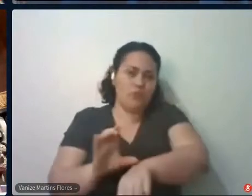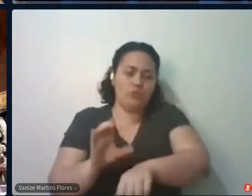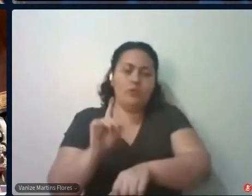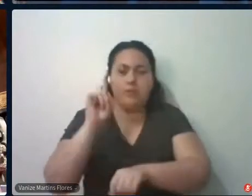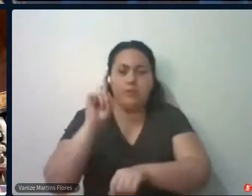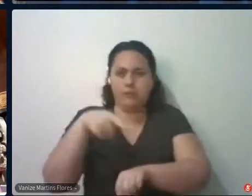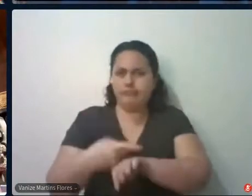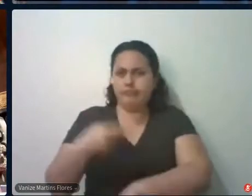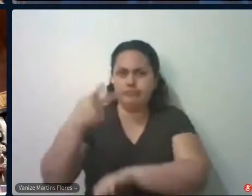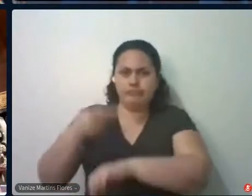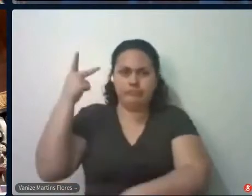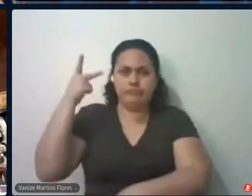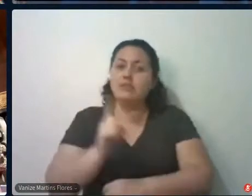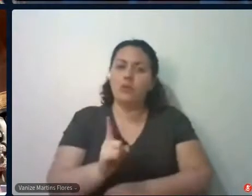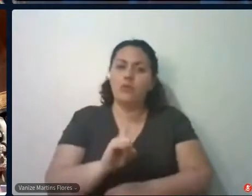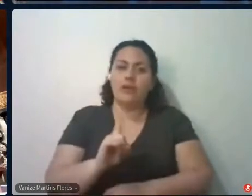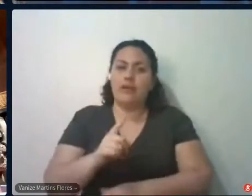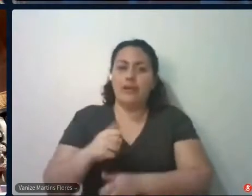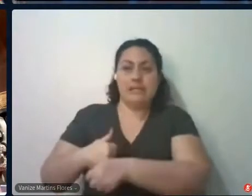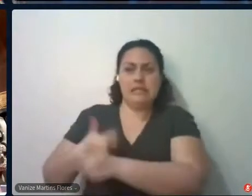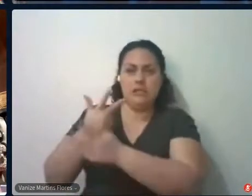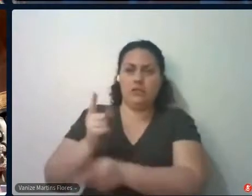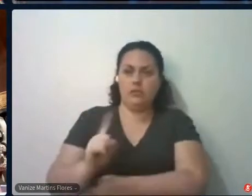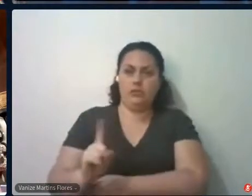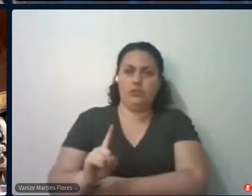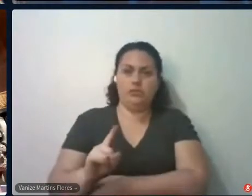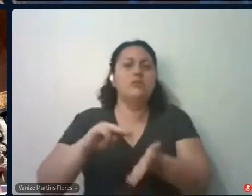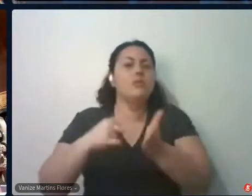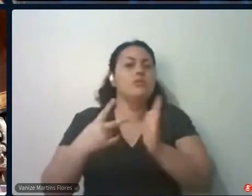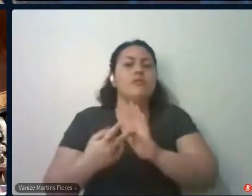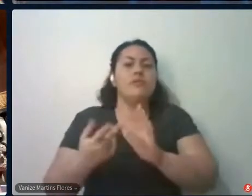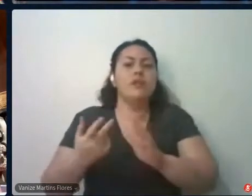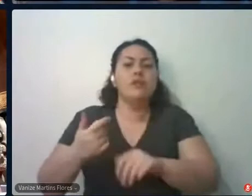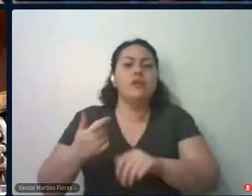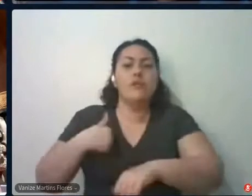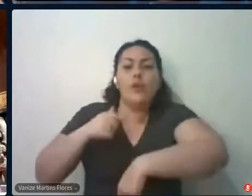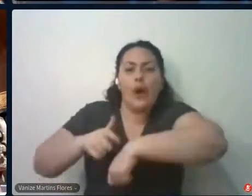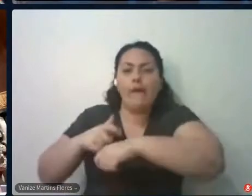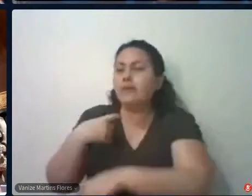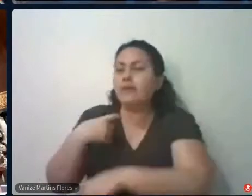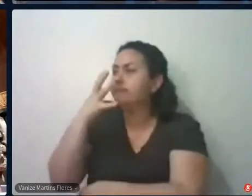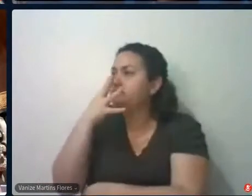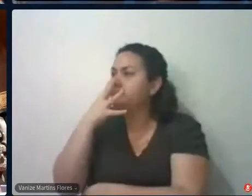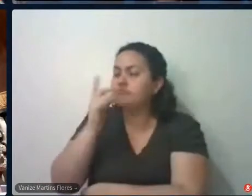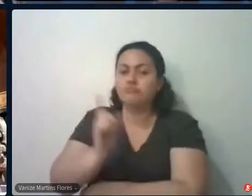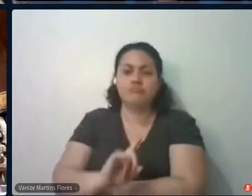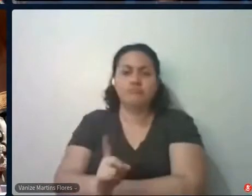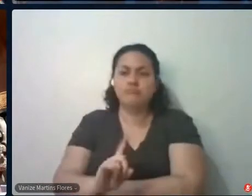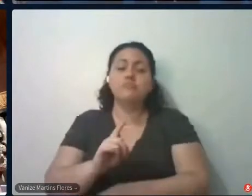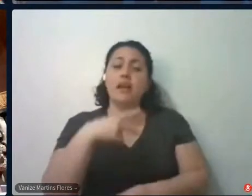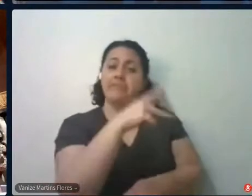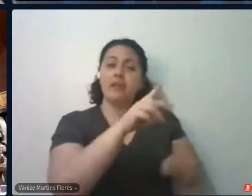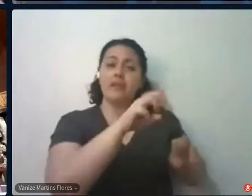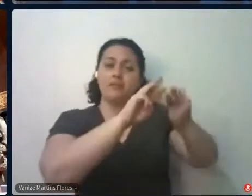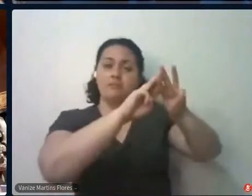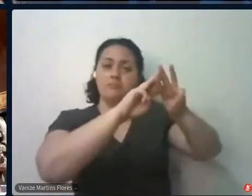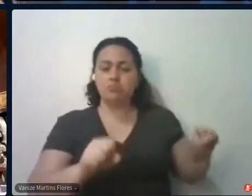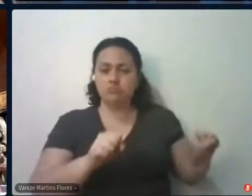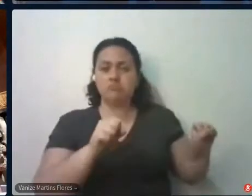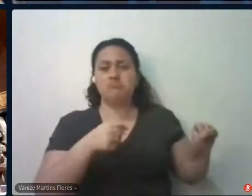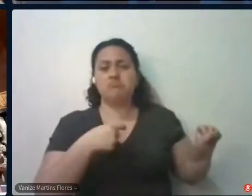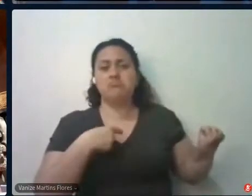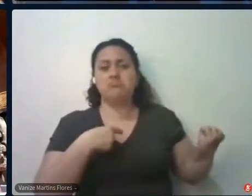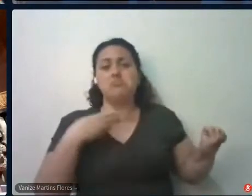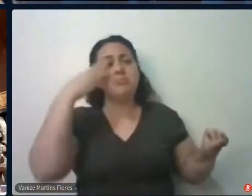síncrono, né? Quer dizer, as pessoas não têm que ficar todas ao mesmo tempo assistindo a aula, cada um faz quando pode, e EAD pode ser muitas